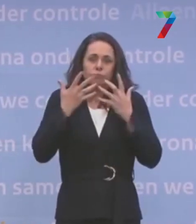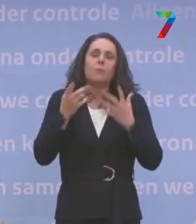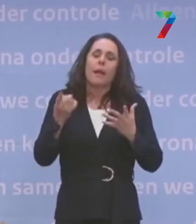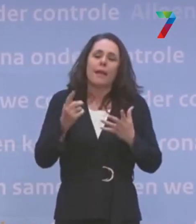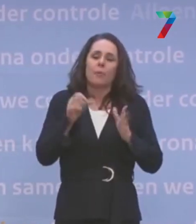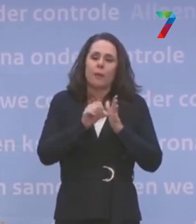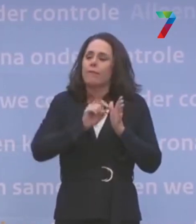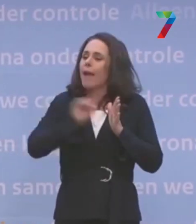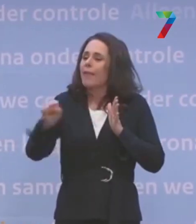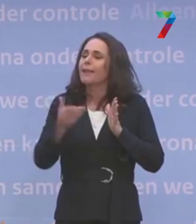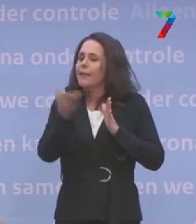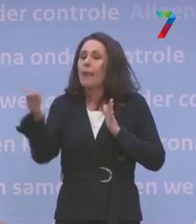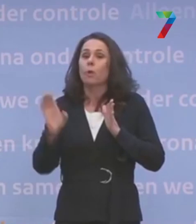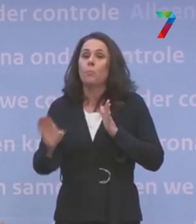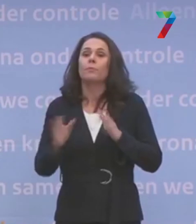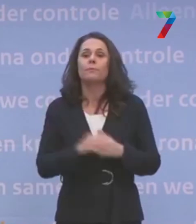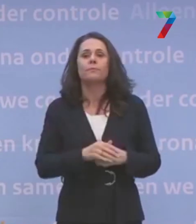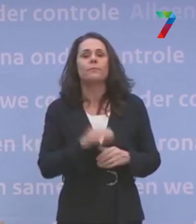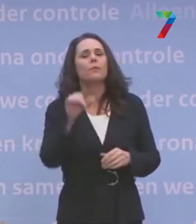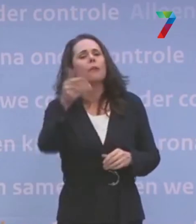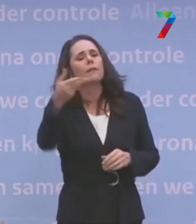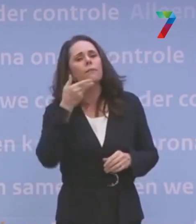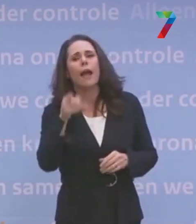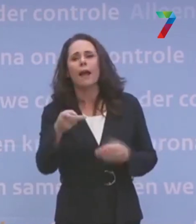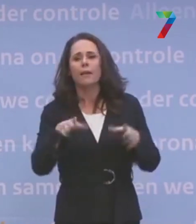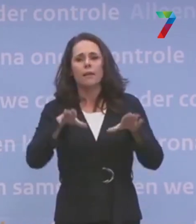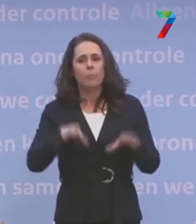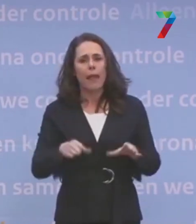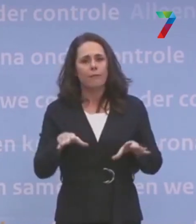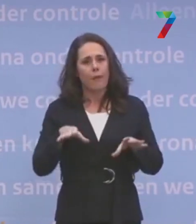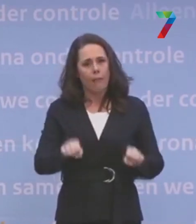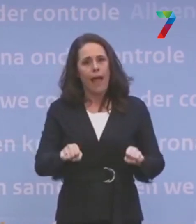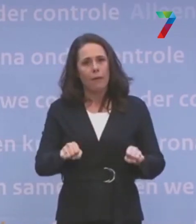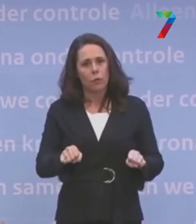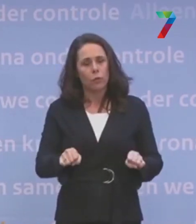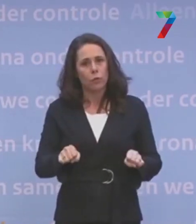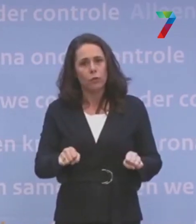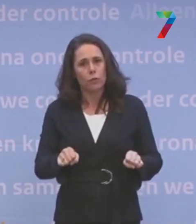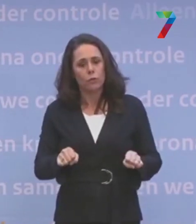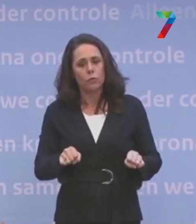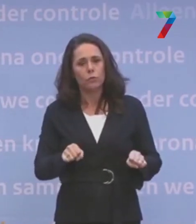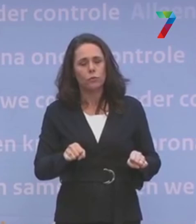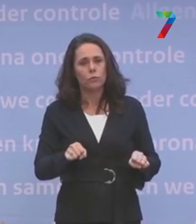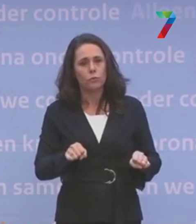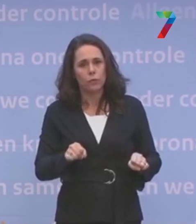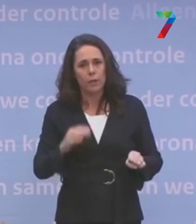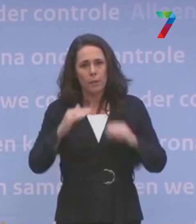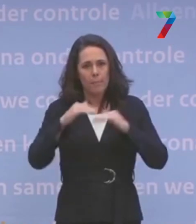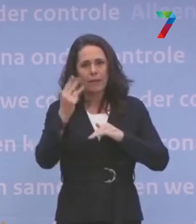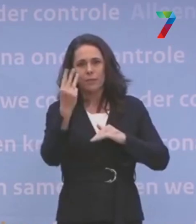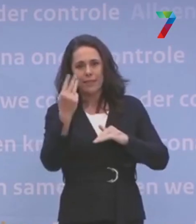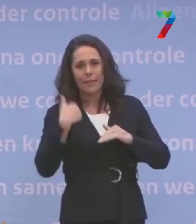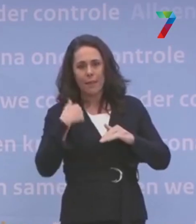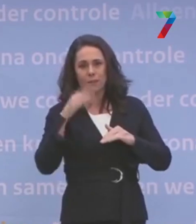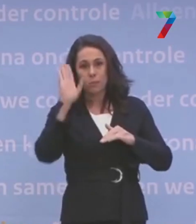dat, ja. Oké, en nog een andere vraag. Dus het blijft nog steeds gehandhaafd dat als je vanaf nu met meer dan 3 man de straat op